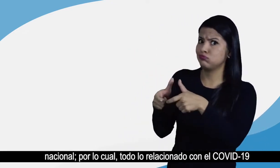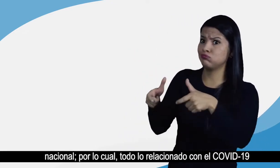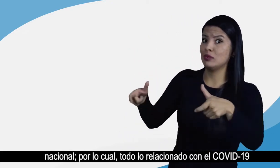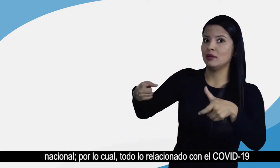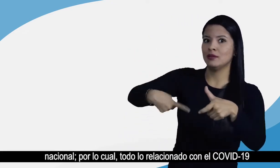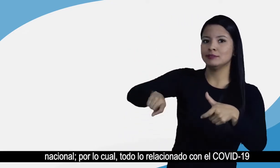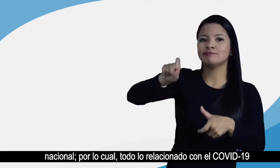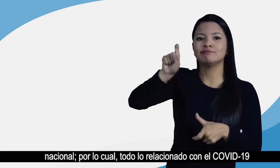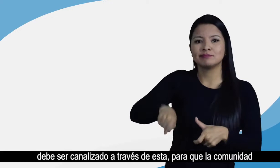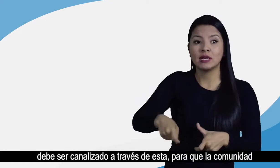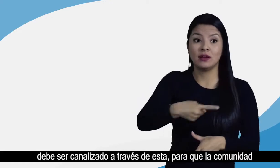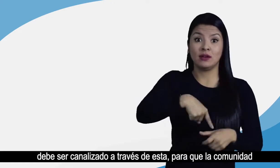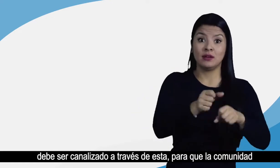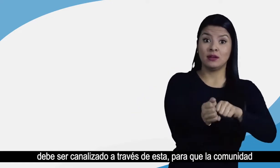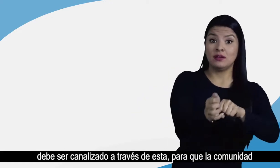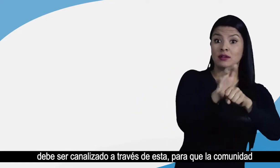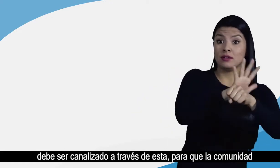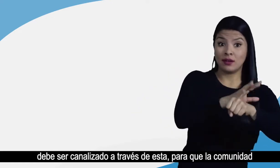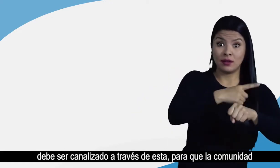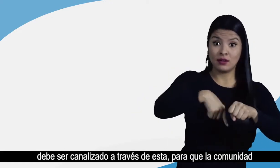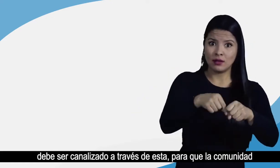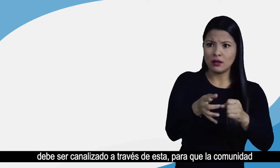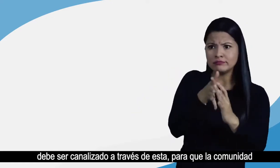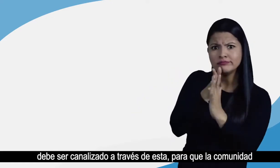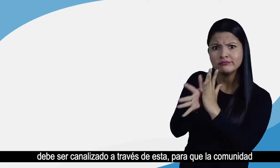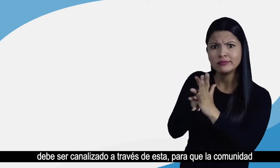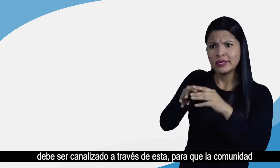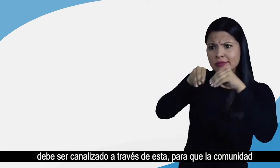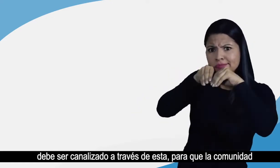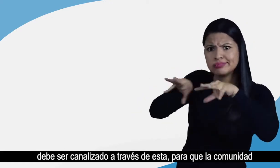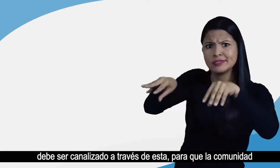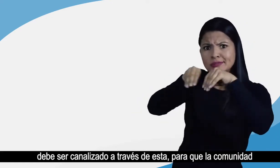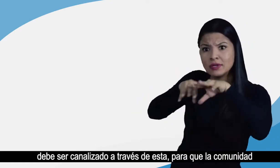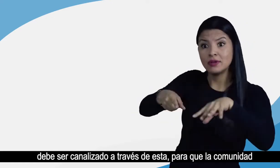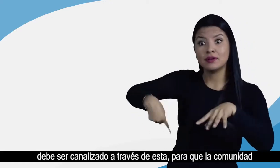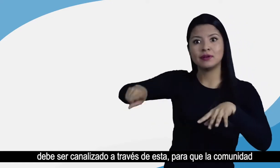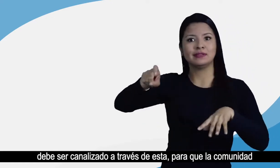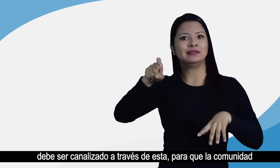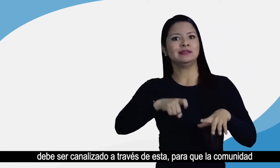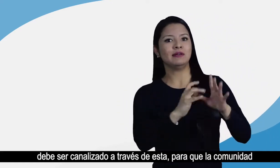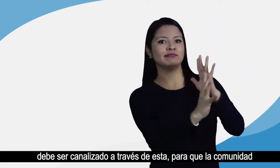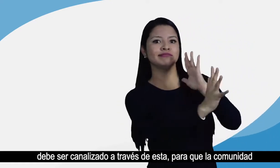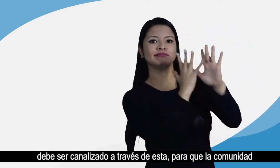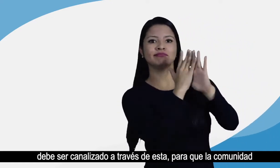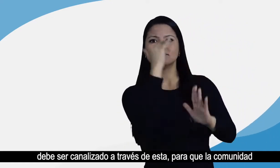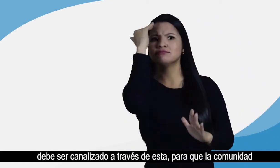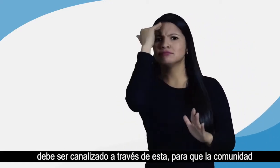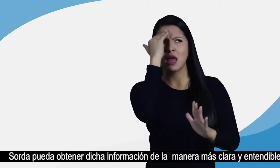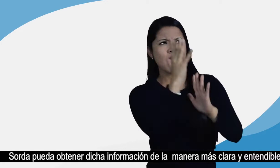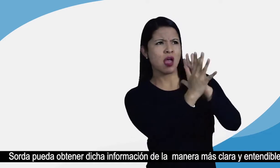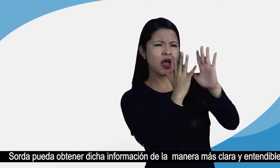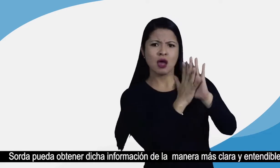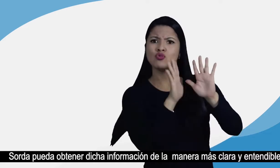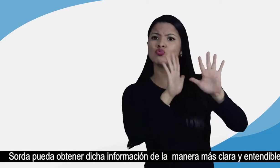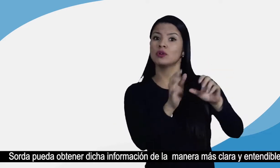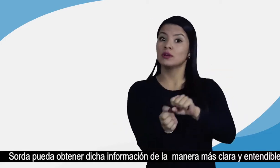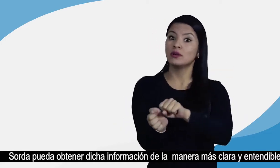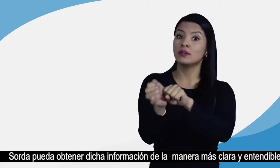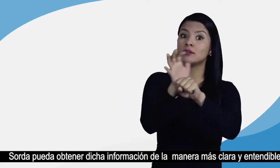el COVID-19 debe ser canalizado a través de esta, para que la comunidad sorda pueda obtener